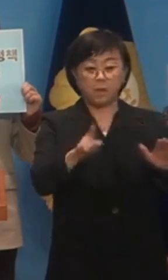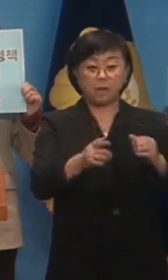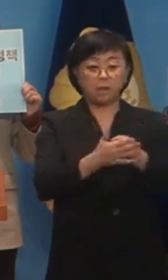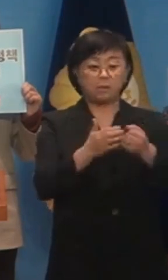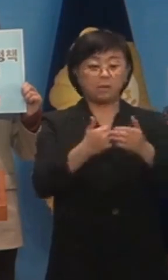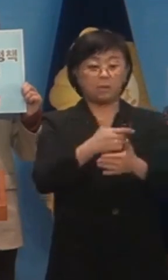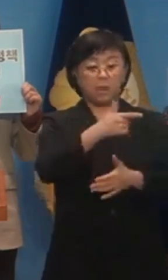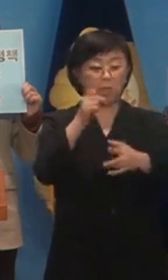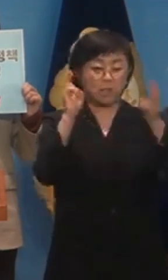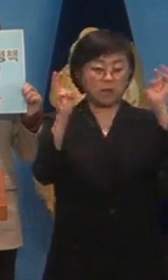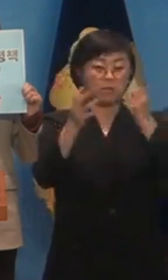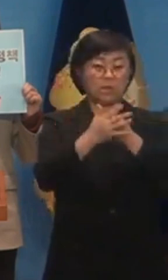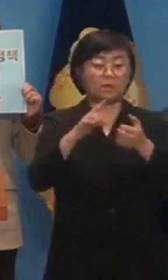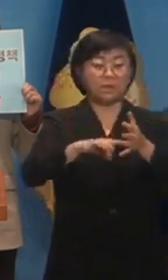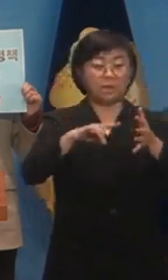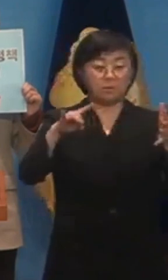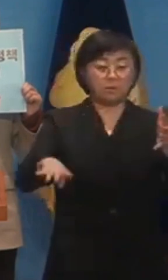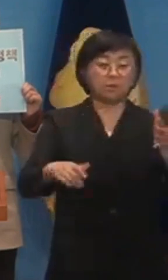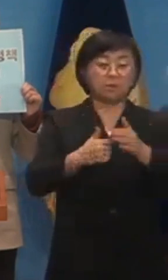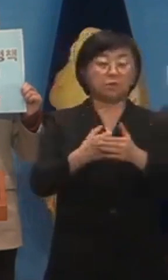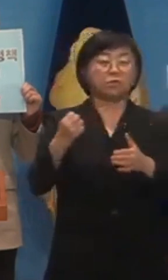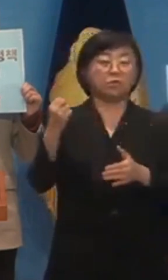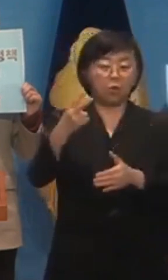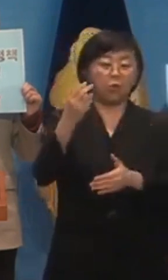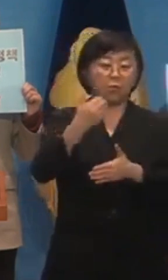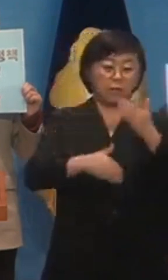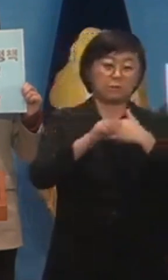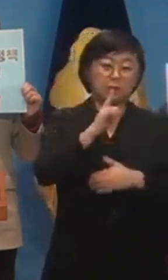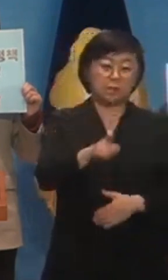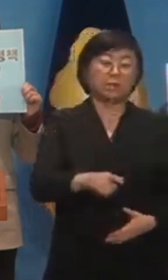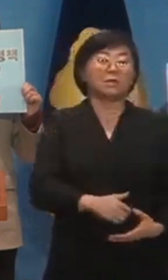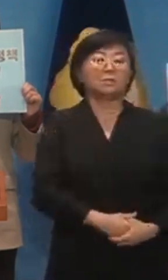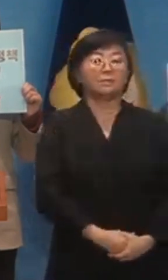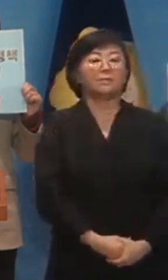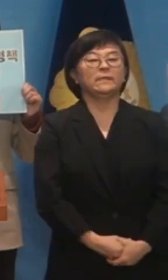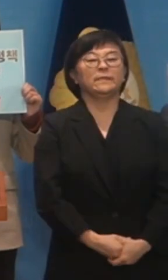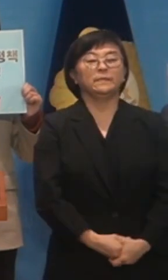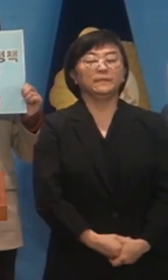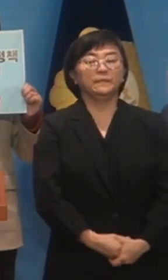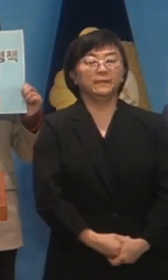발표하면서는 대기업을 위한 세금을 마구잡이로 깎아주겠다고 했습니다.